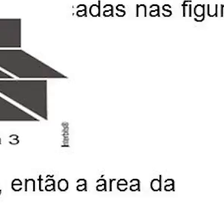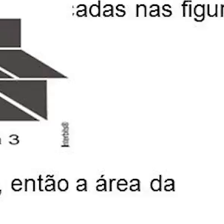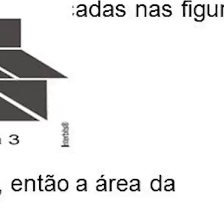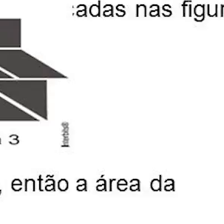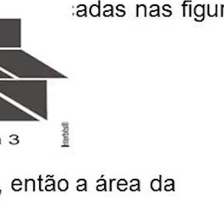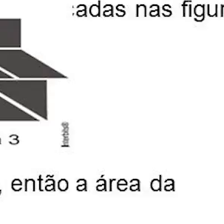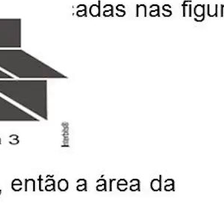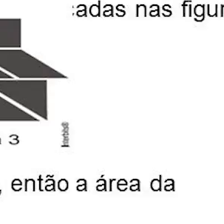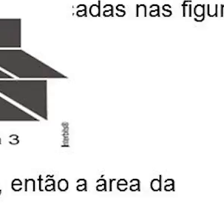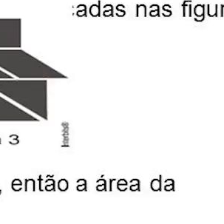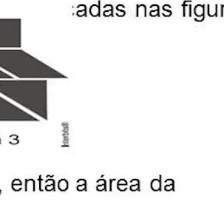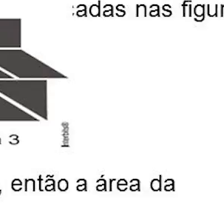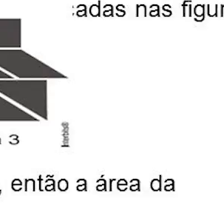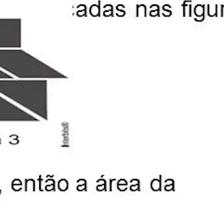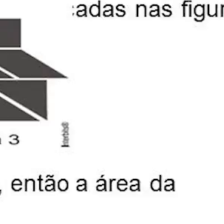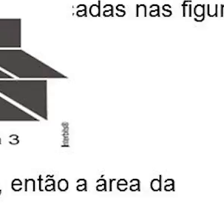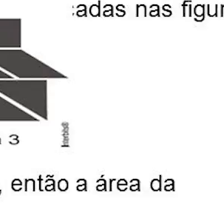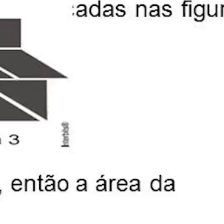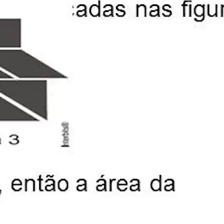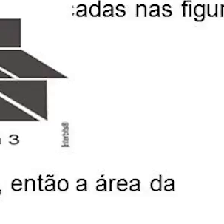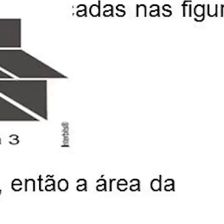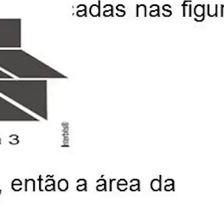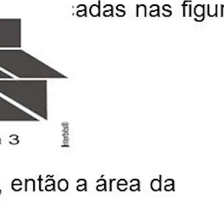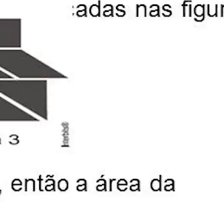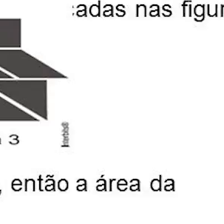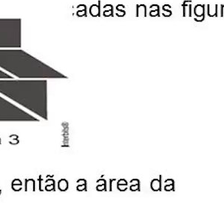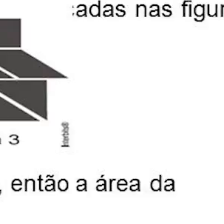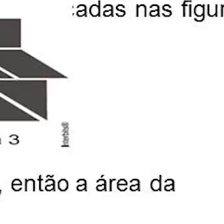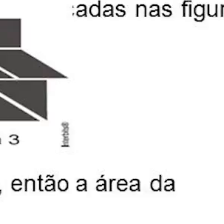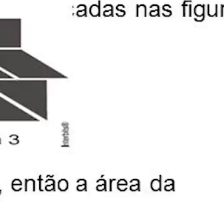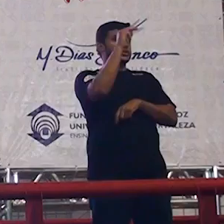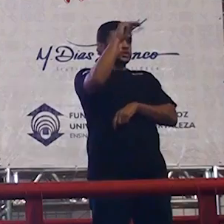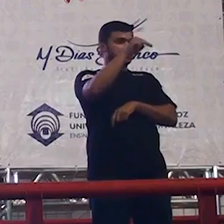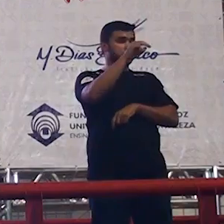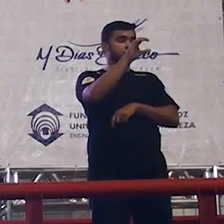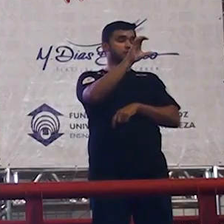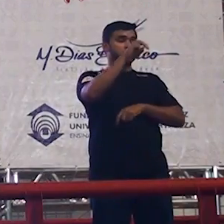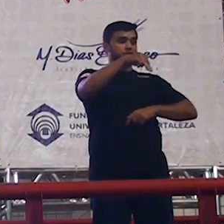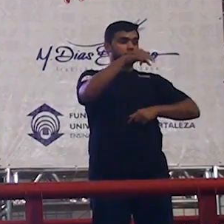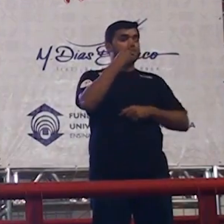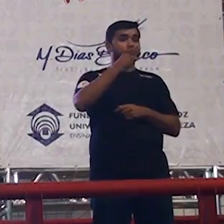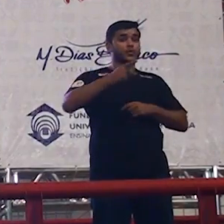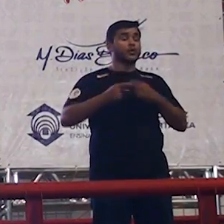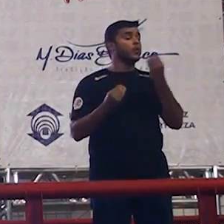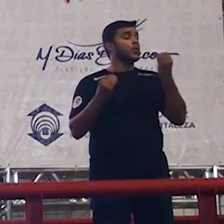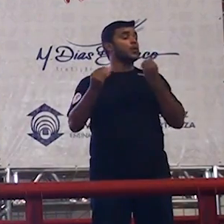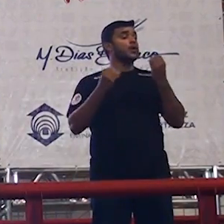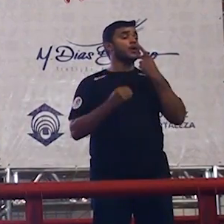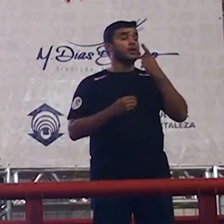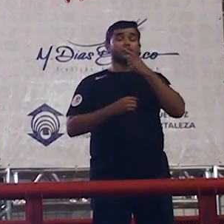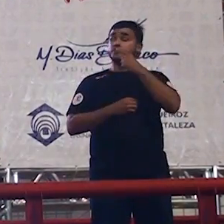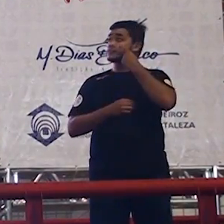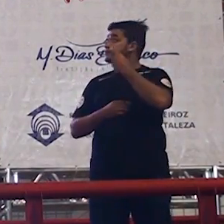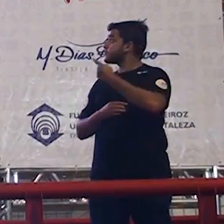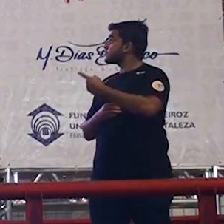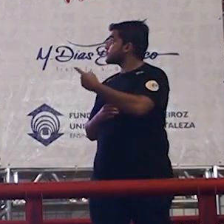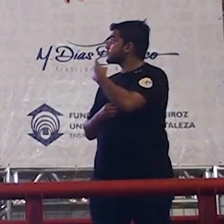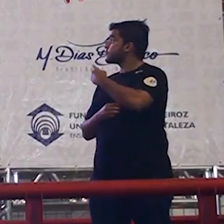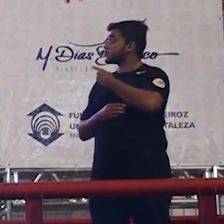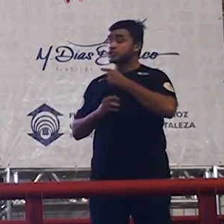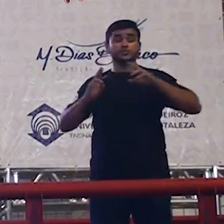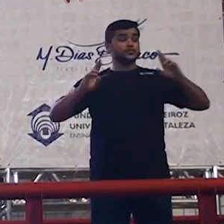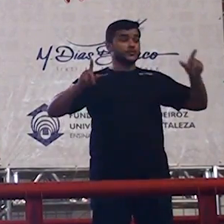na figura, mostrada na figura, mede 2 centímetros. Primeiro, esse hexágono mostrado aí não é